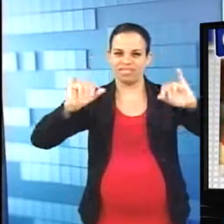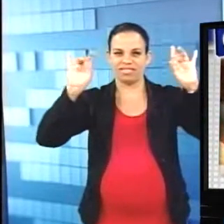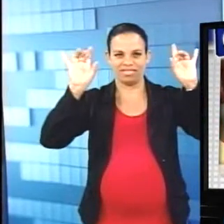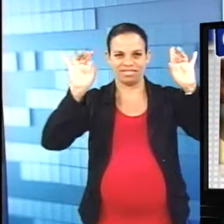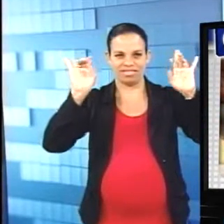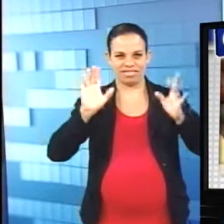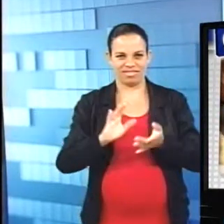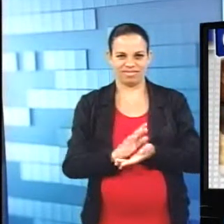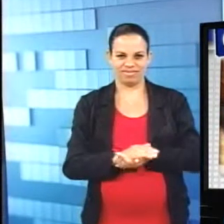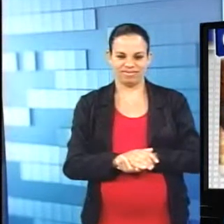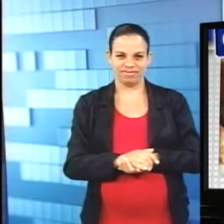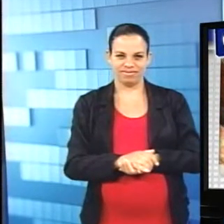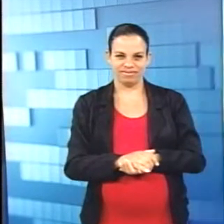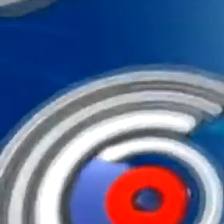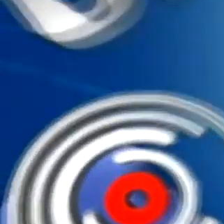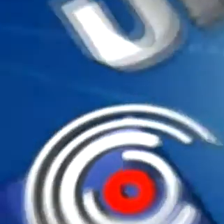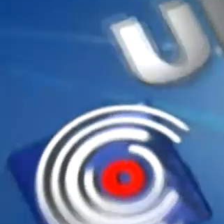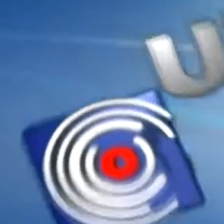Música